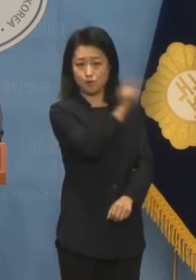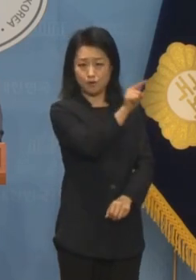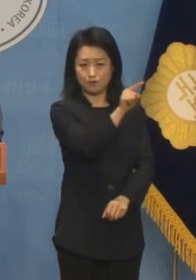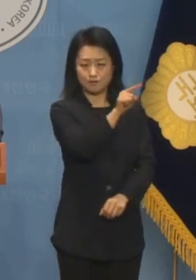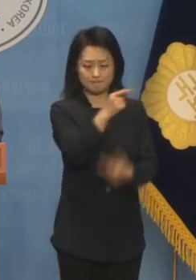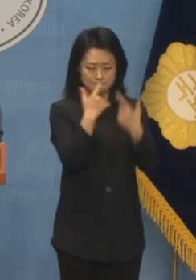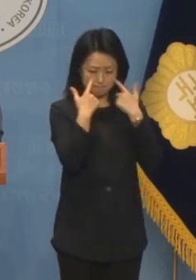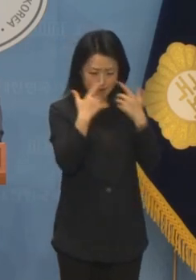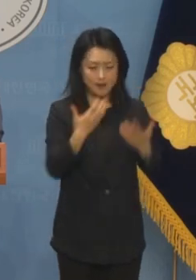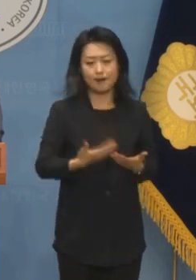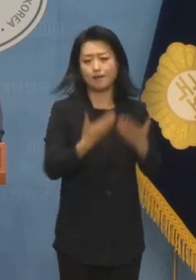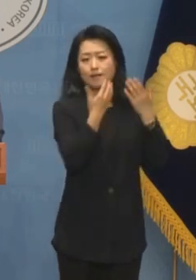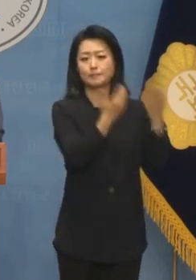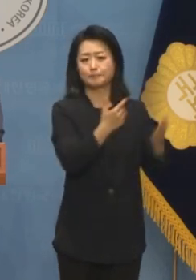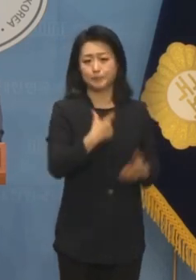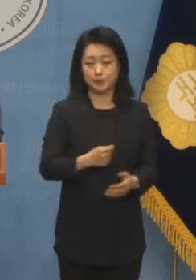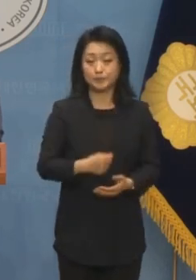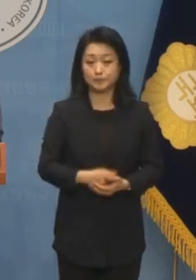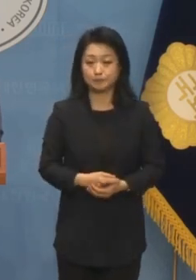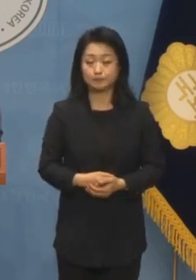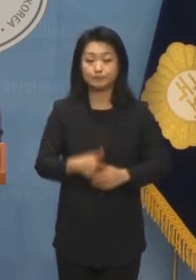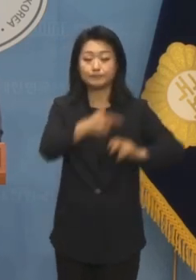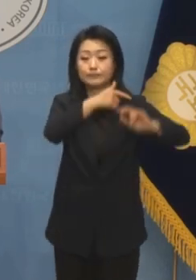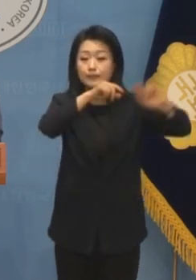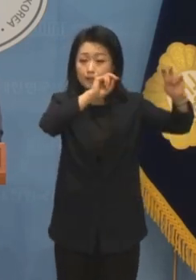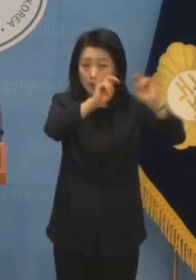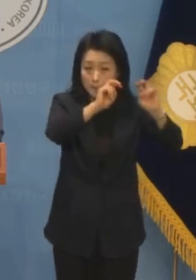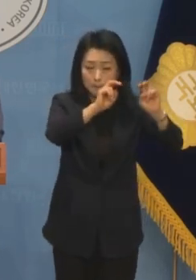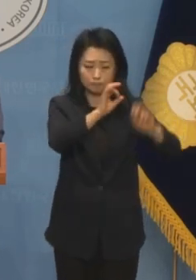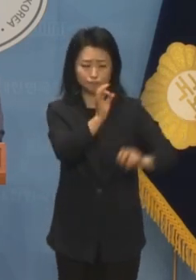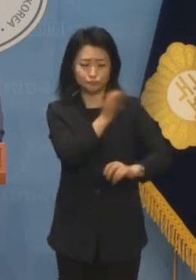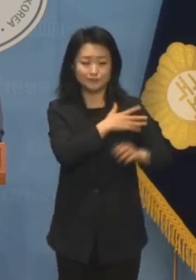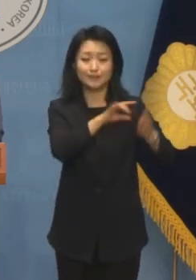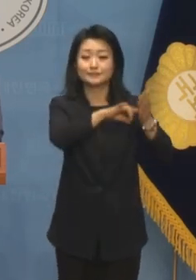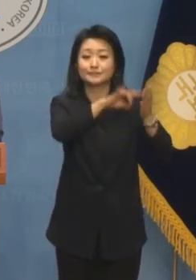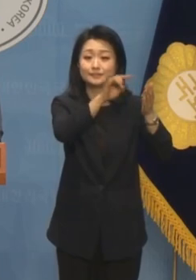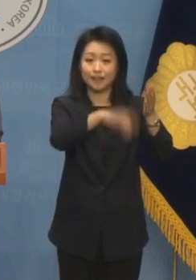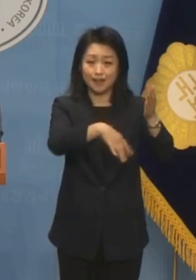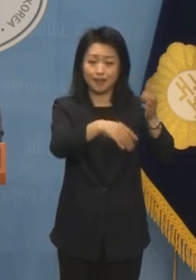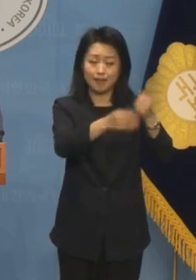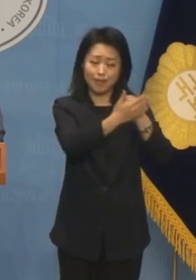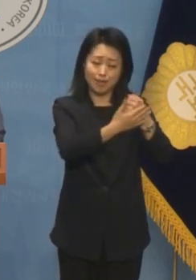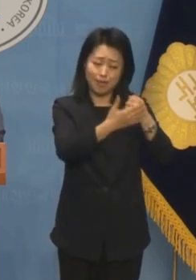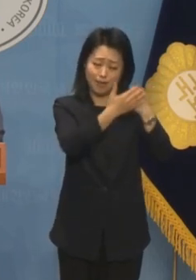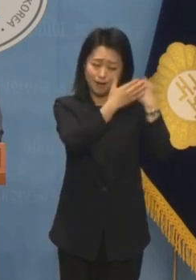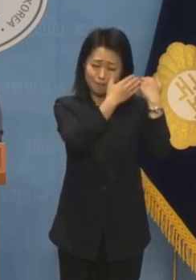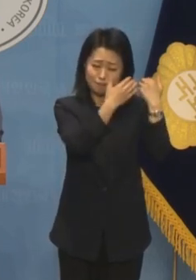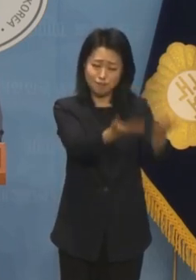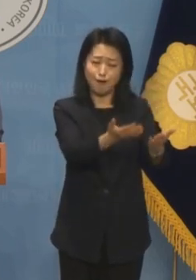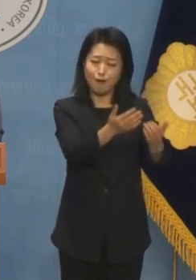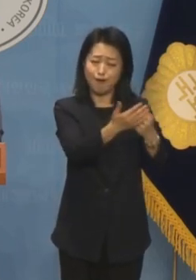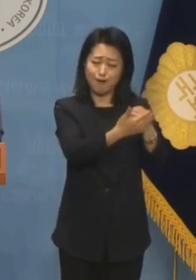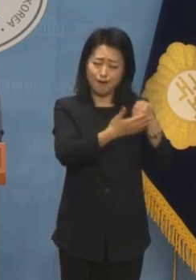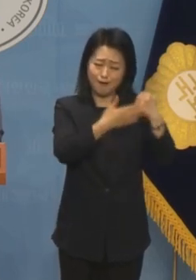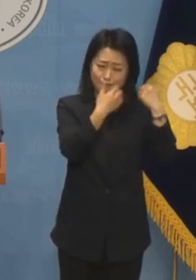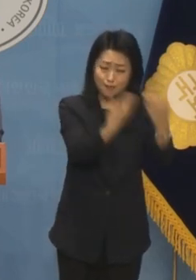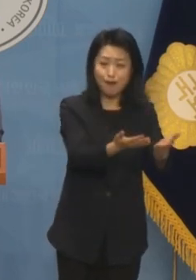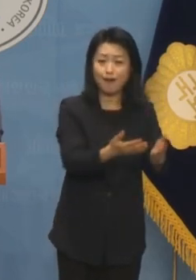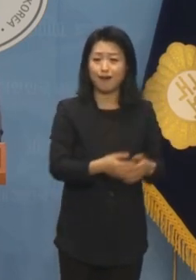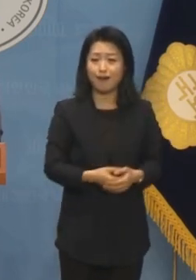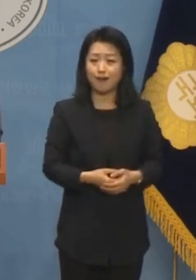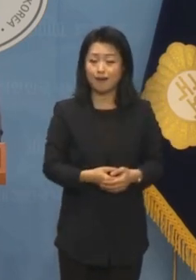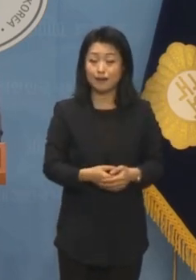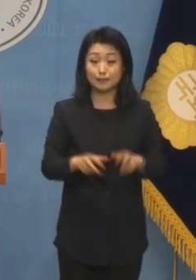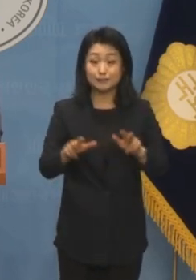분명히 밝힙니다. 재벌과 기업, 부자들의 세금은 완강하게 계속하여 깎아주더니